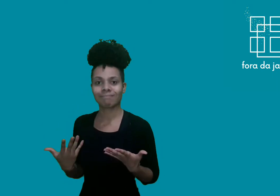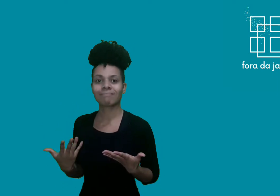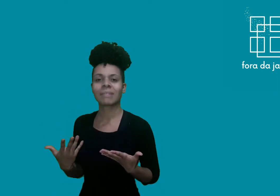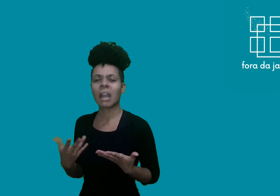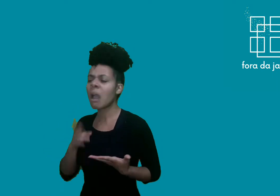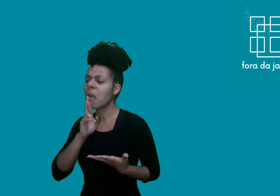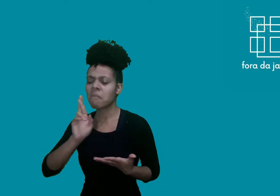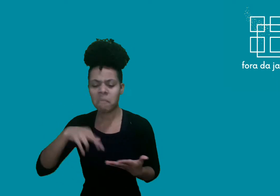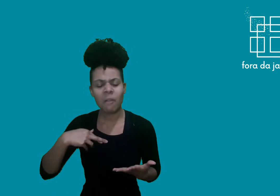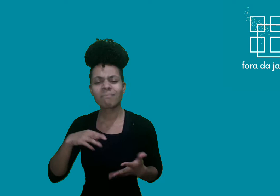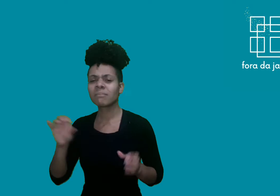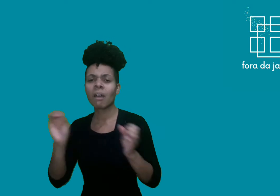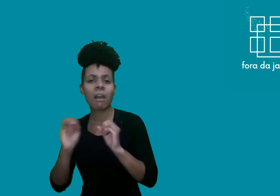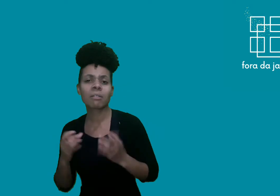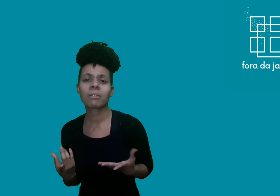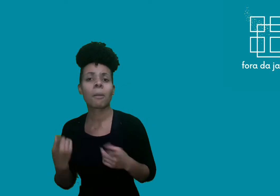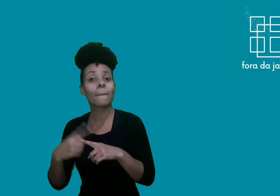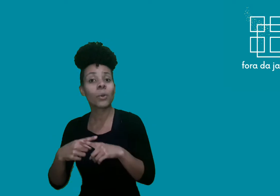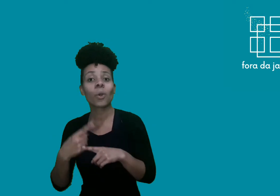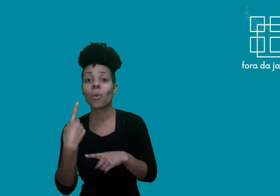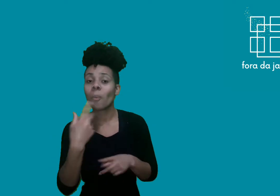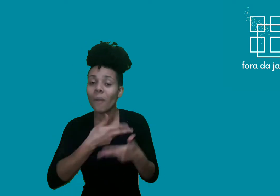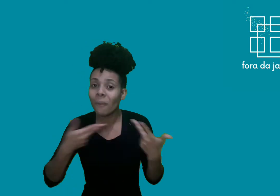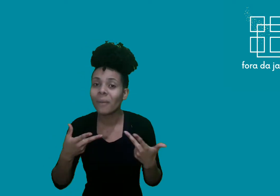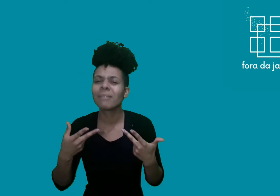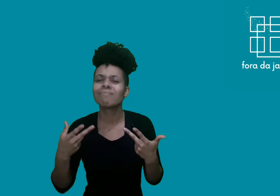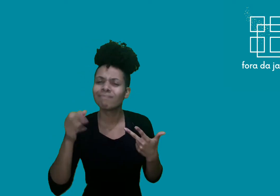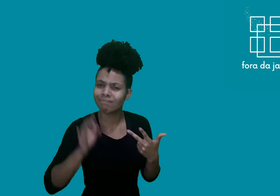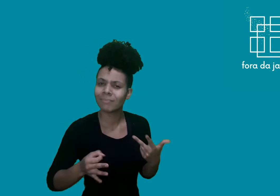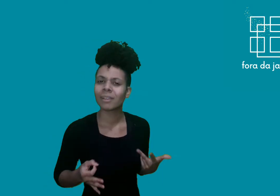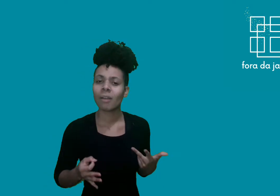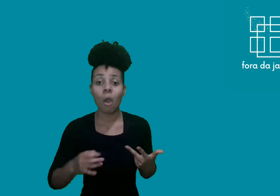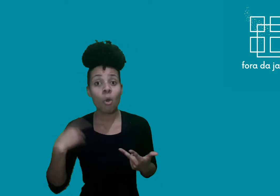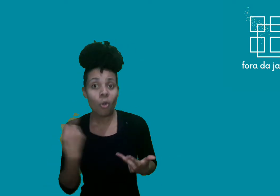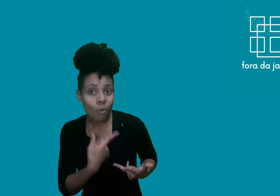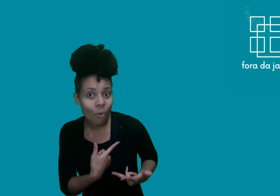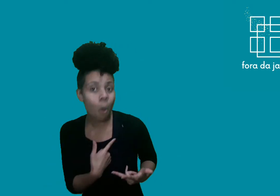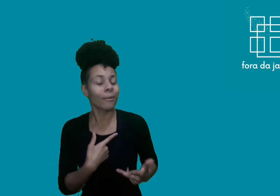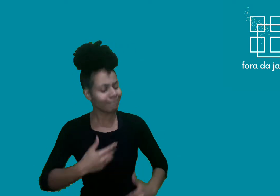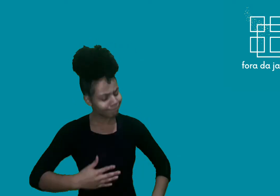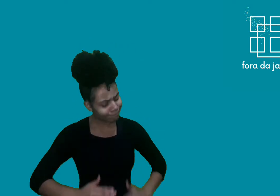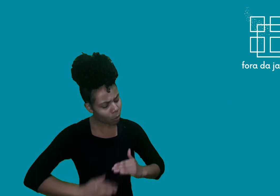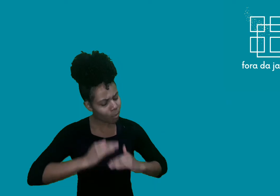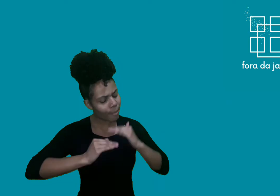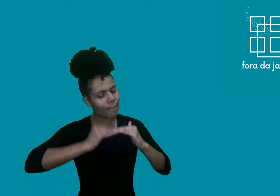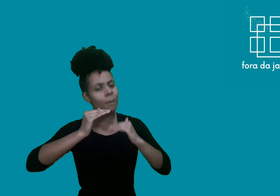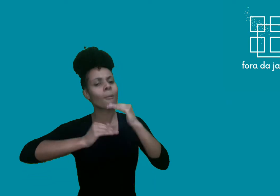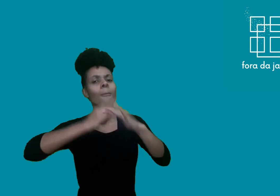isso de se encontrar, de se conhecer, é um caminho para entender nosso lugar no mundo, o que nos faz bem e o que nos